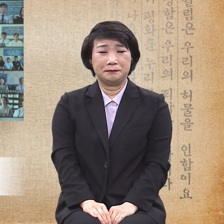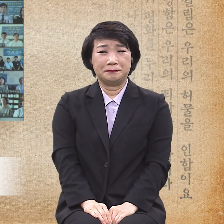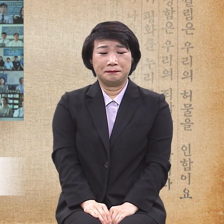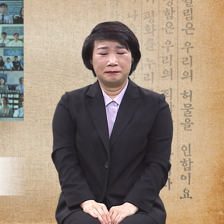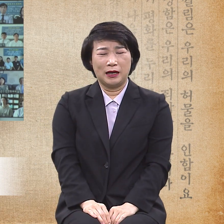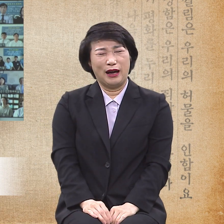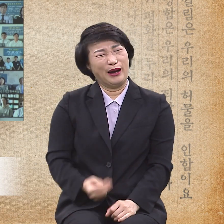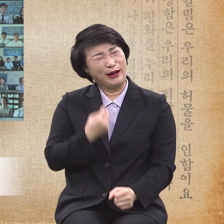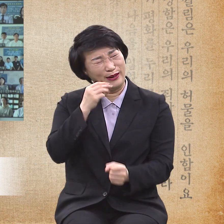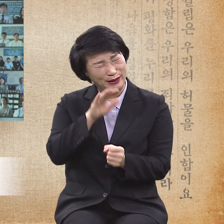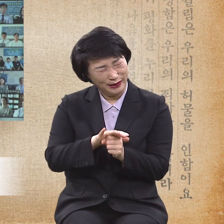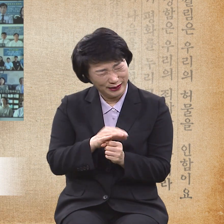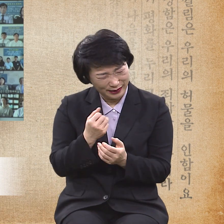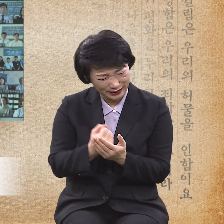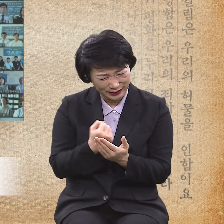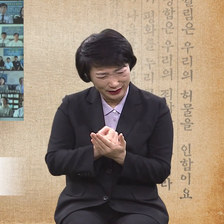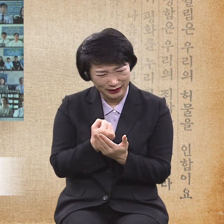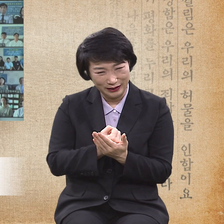겁시나.